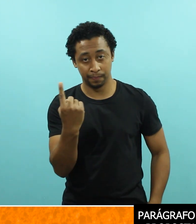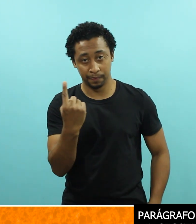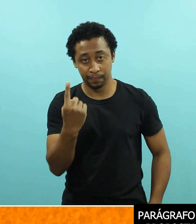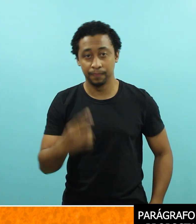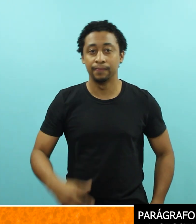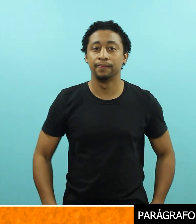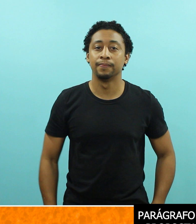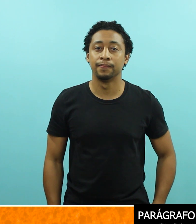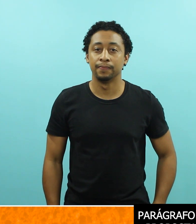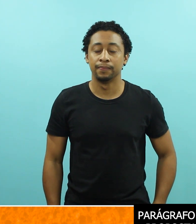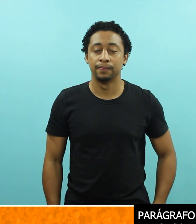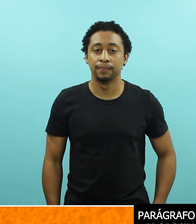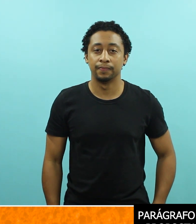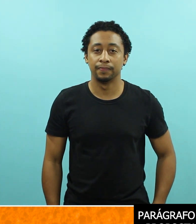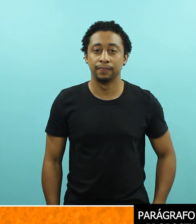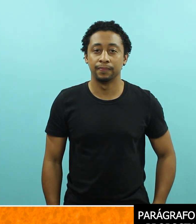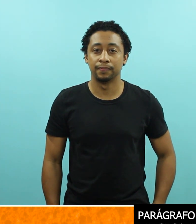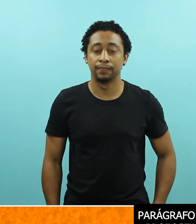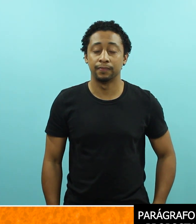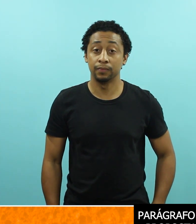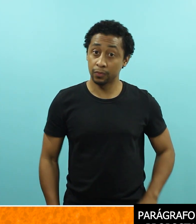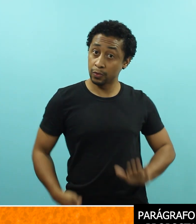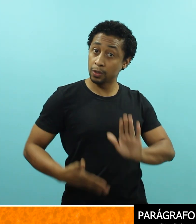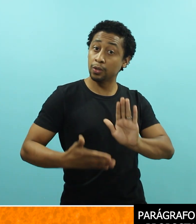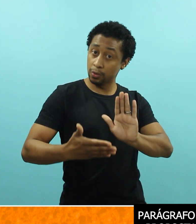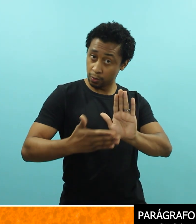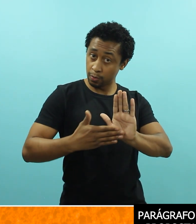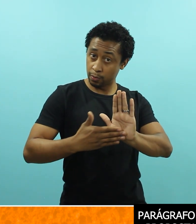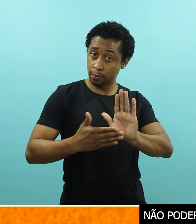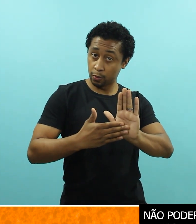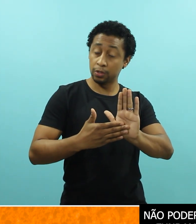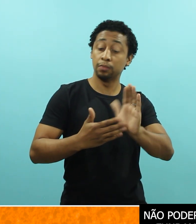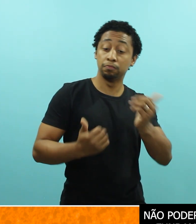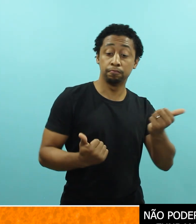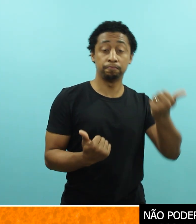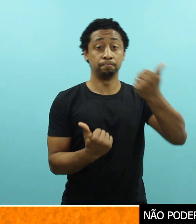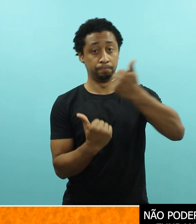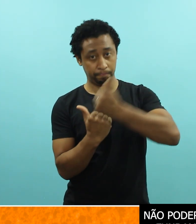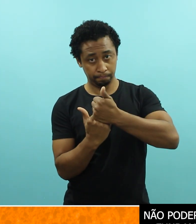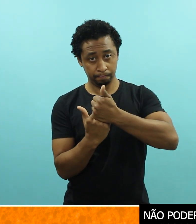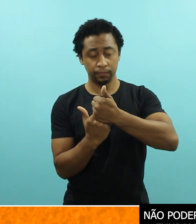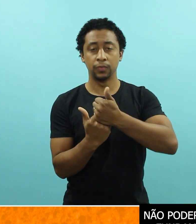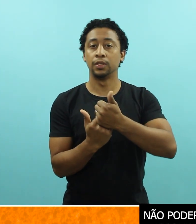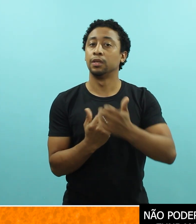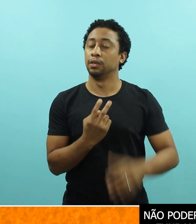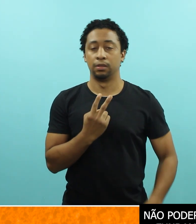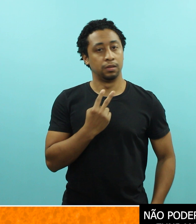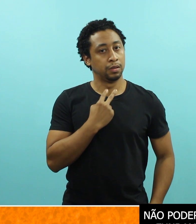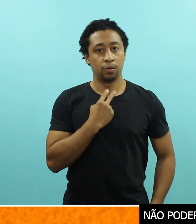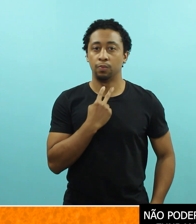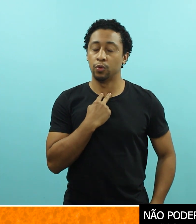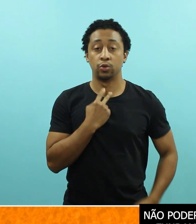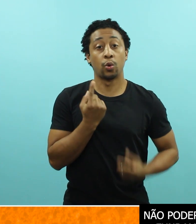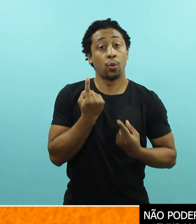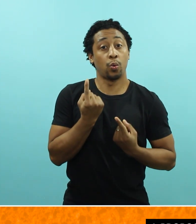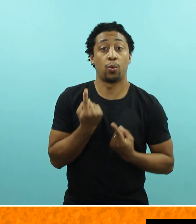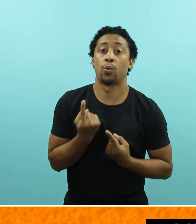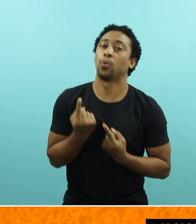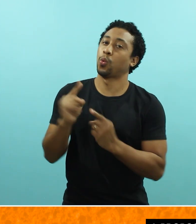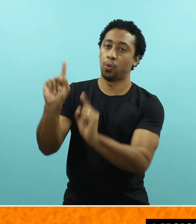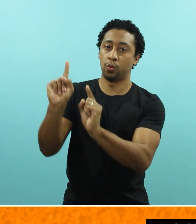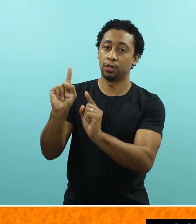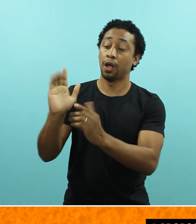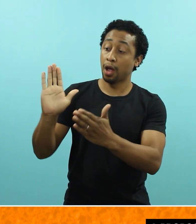Parágrafo 1º. Uma proposta substitutiva não poderá contrariar fundamentalmente